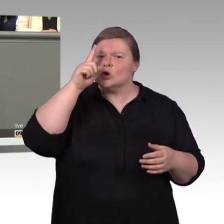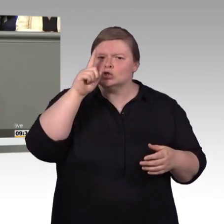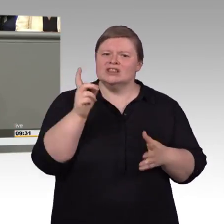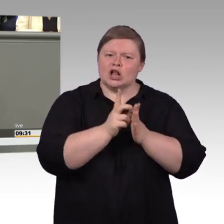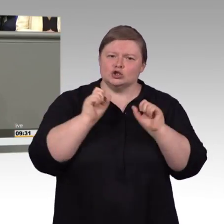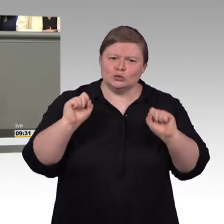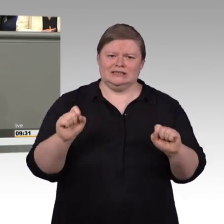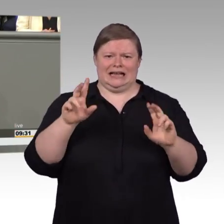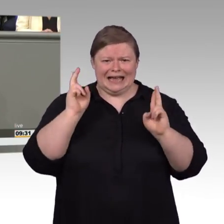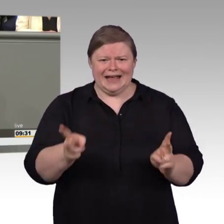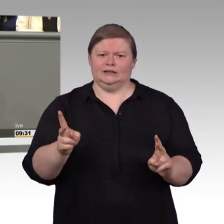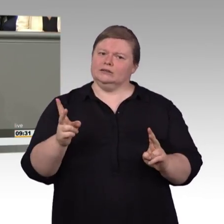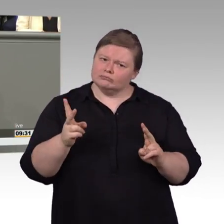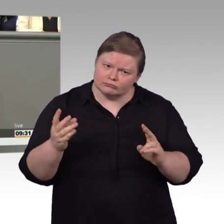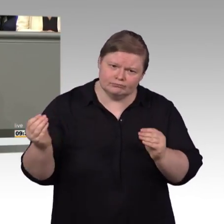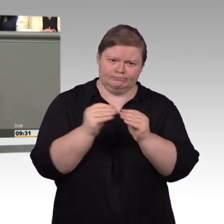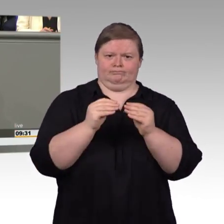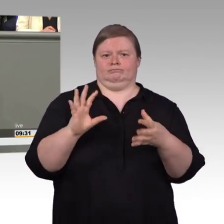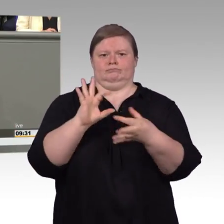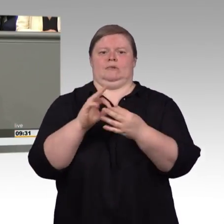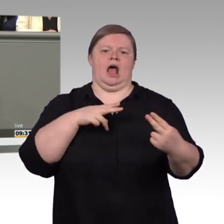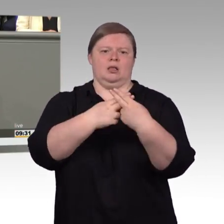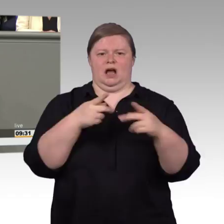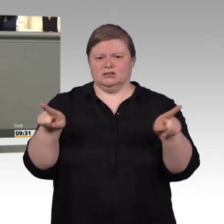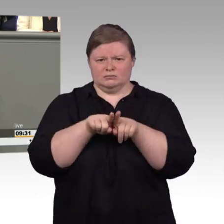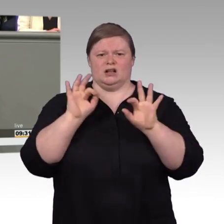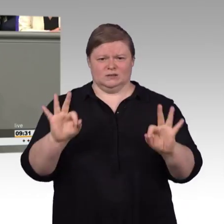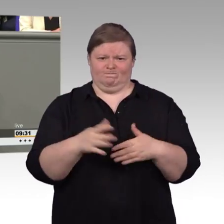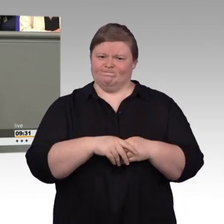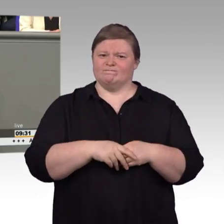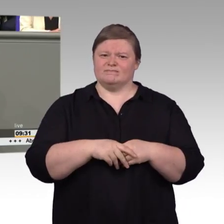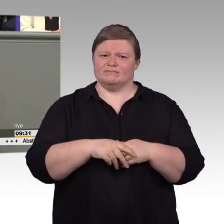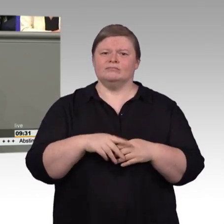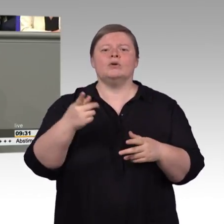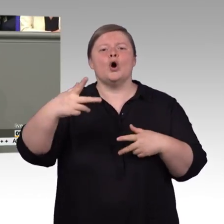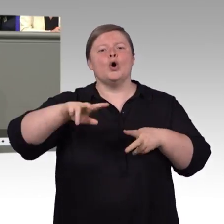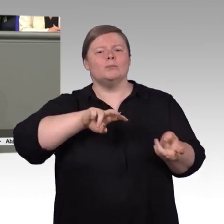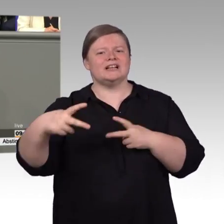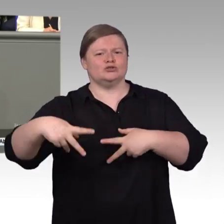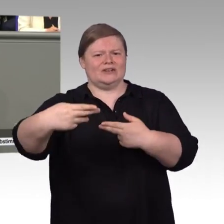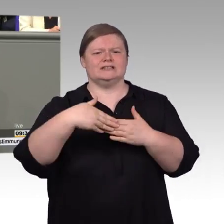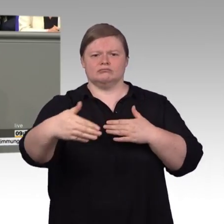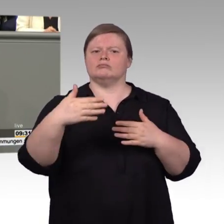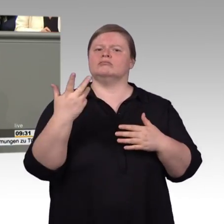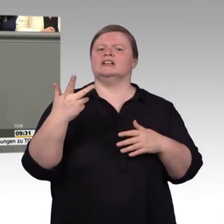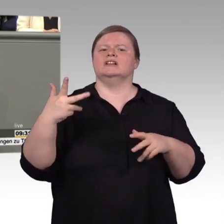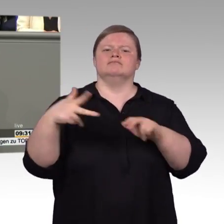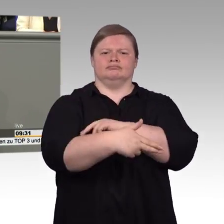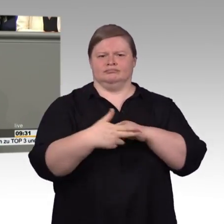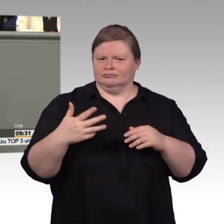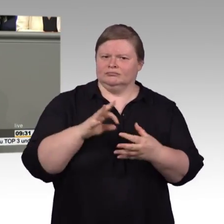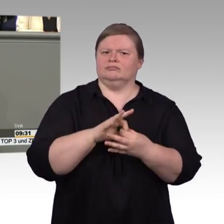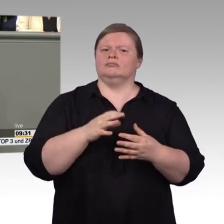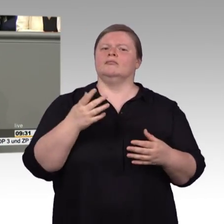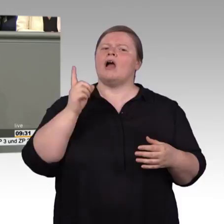verarbeitet nahezu jeder Beschäftigte am Smartphone oder am PC personenbezogene Daten. Von den DSGVO-Vorgaben abgesehen, sollte